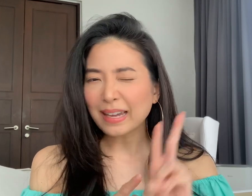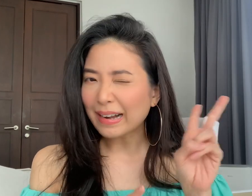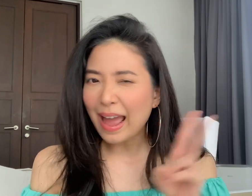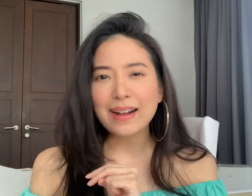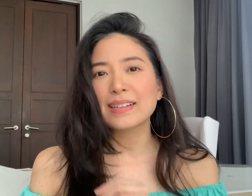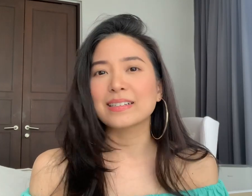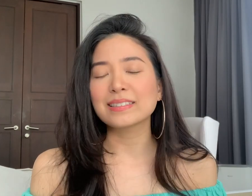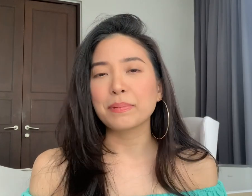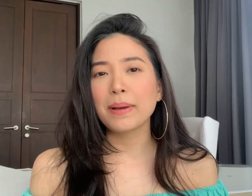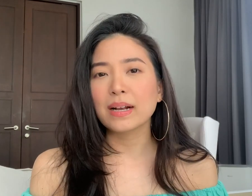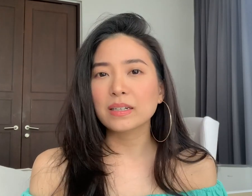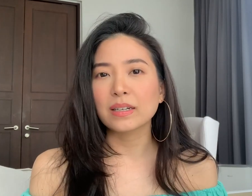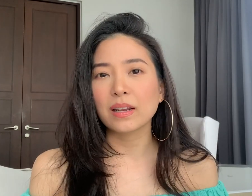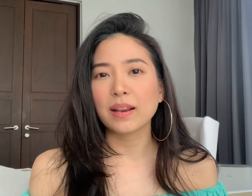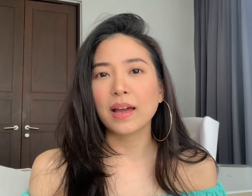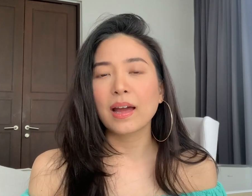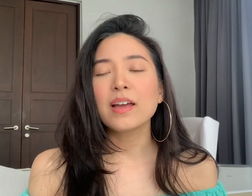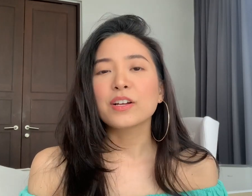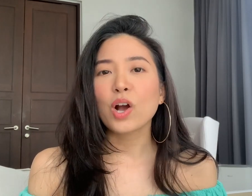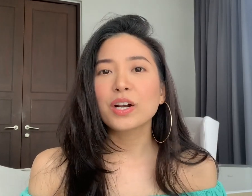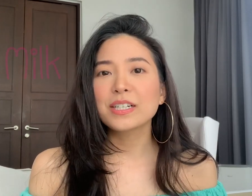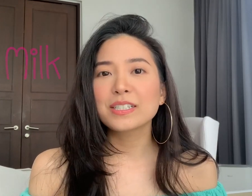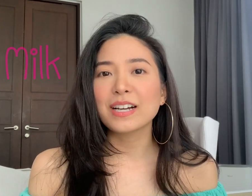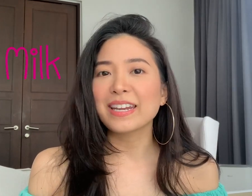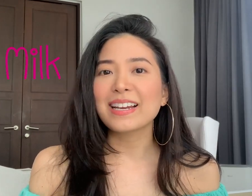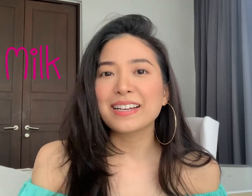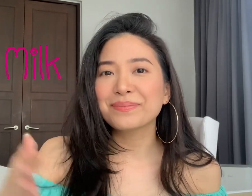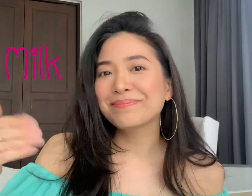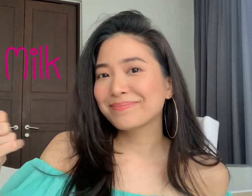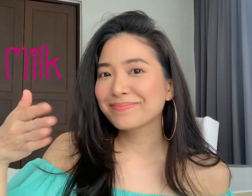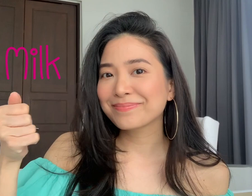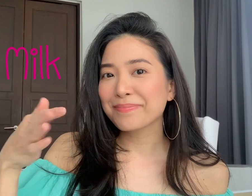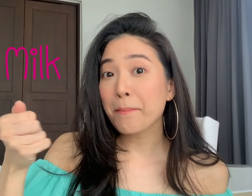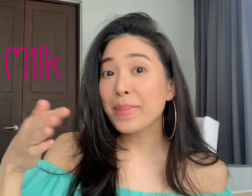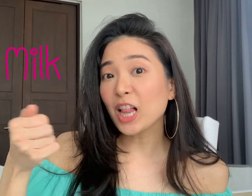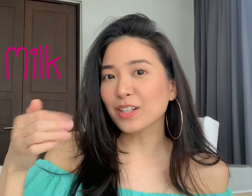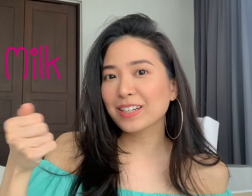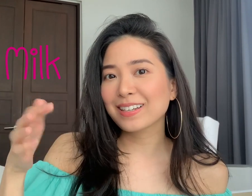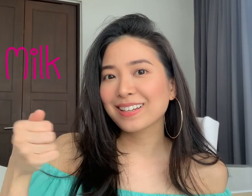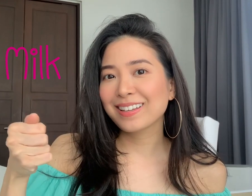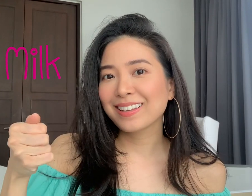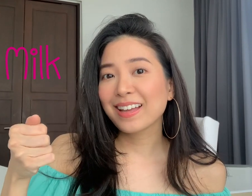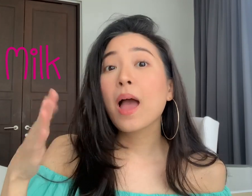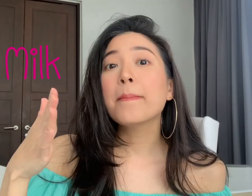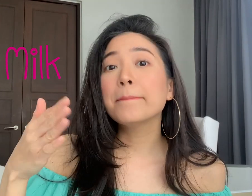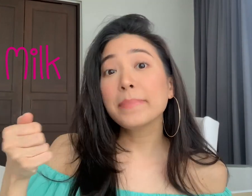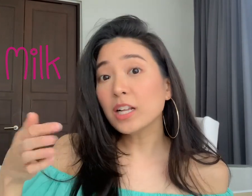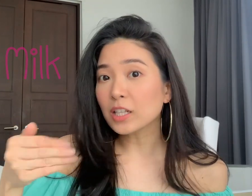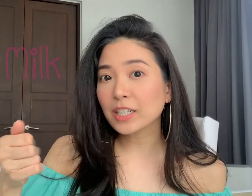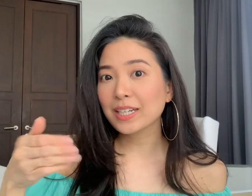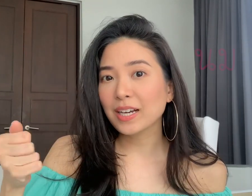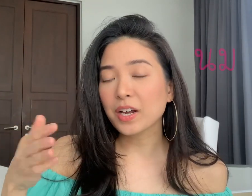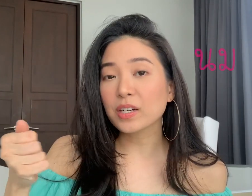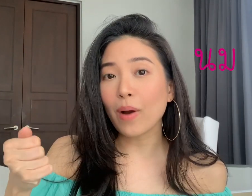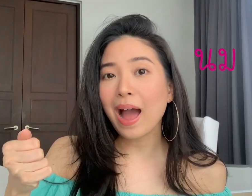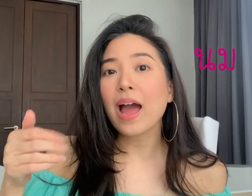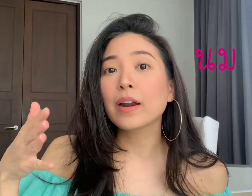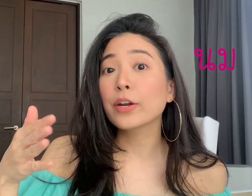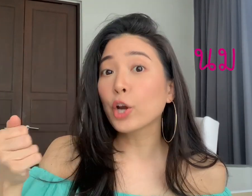แต่แรกเกิดแลแตพิภาเกิดเลยนะคะก็คืออัี้เลยMilkHRWAH N